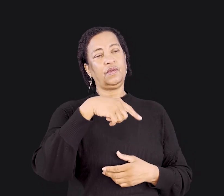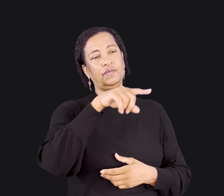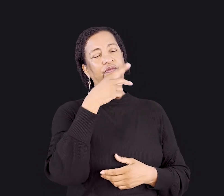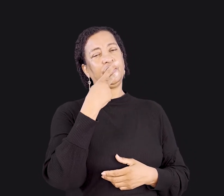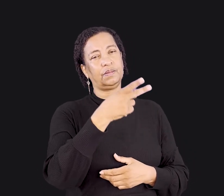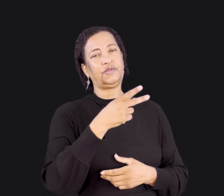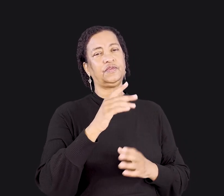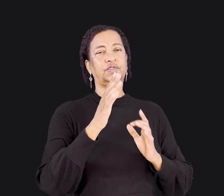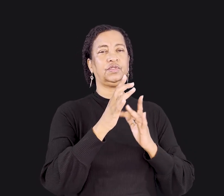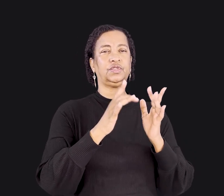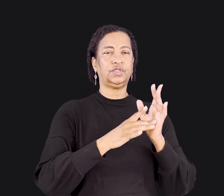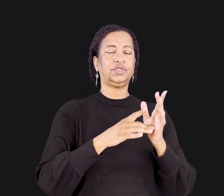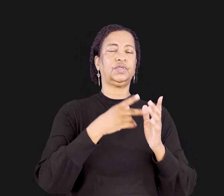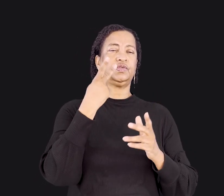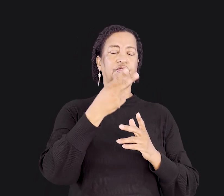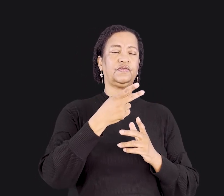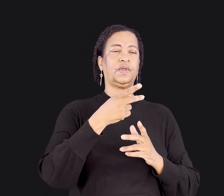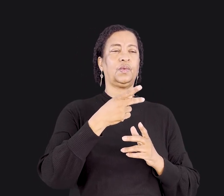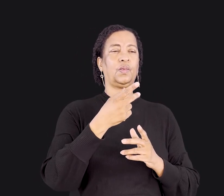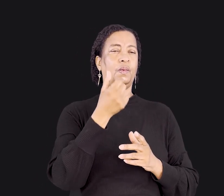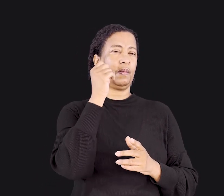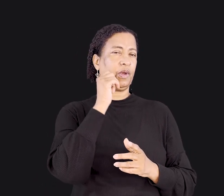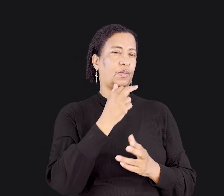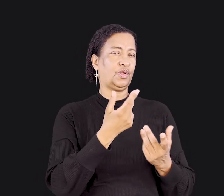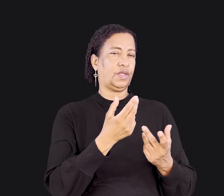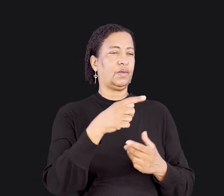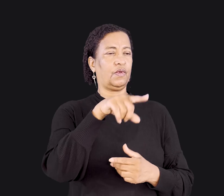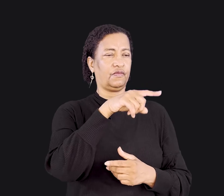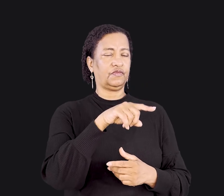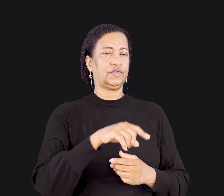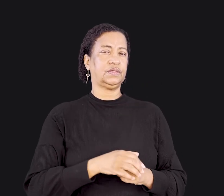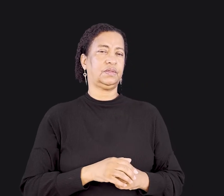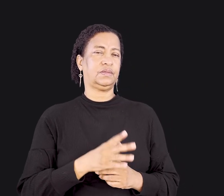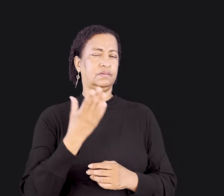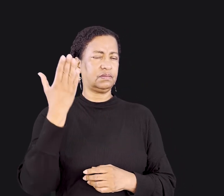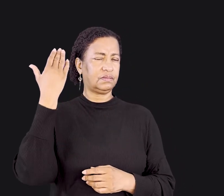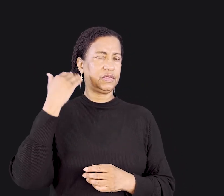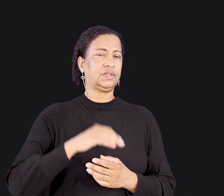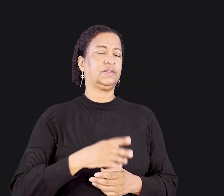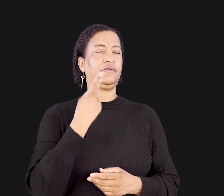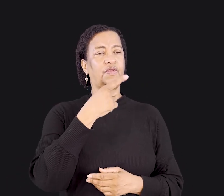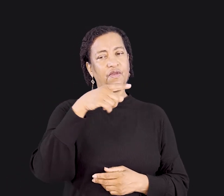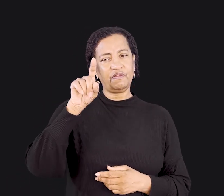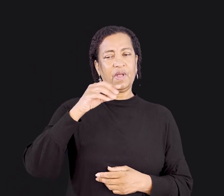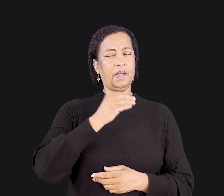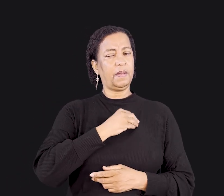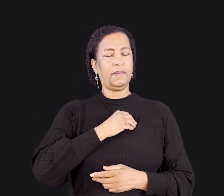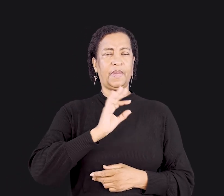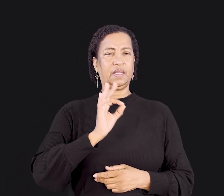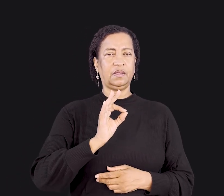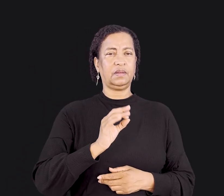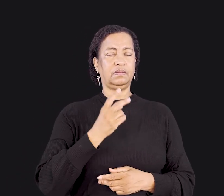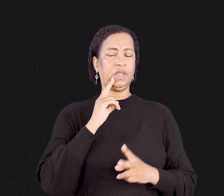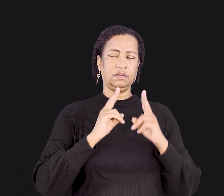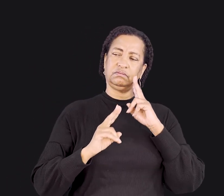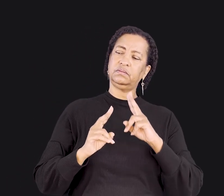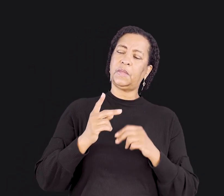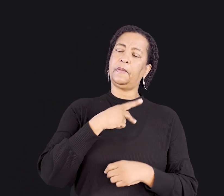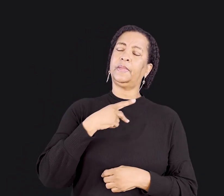que Jesus disse para uma mulher como vocês há muito tempo. Vai, não pequem mais. Elas olharam para ele e disseram: pastor, posso